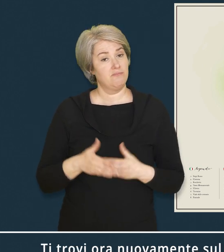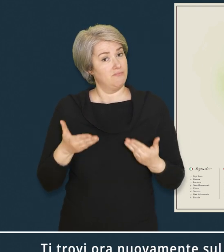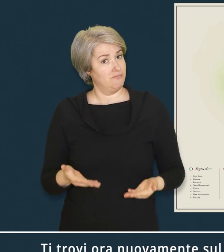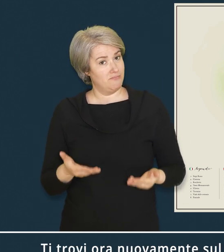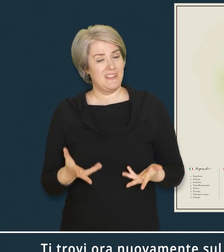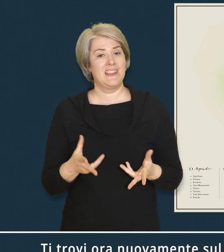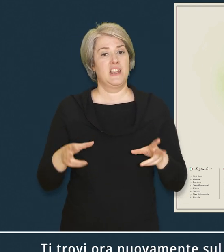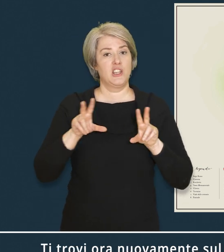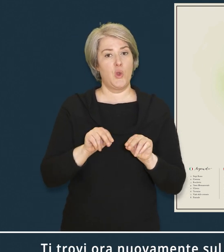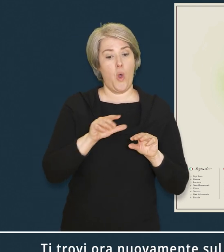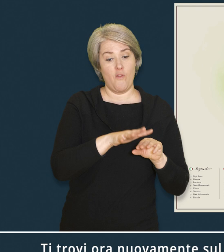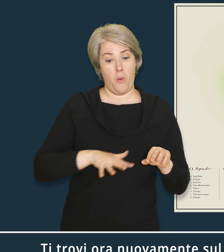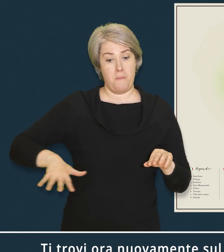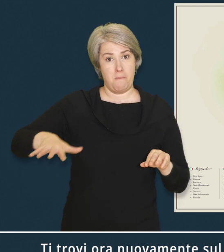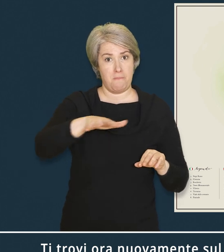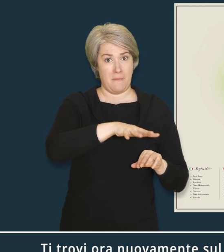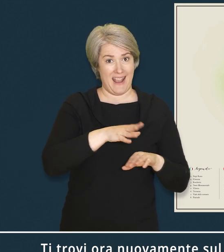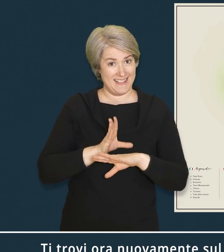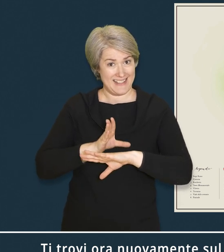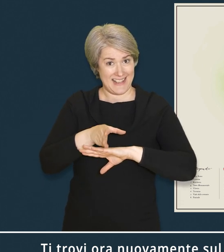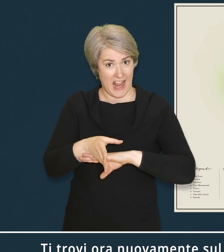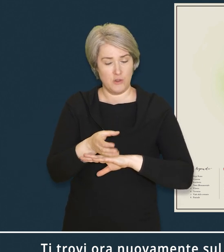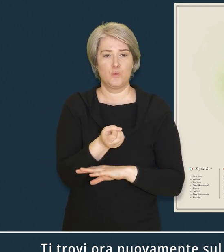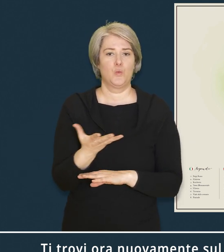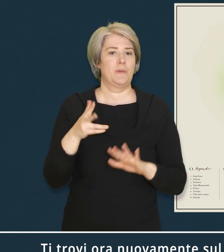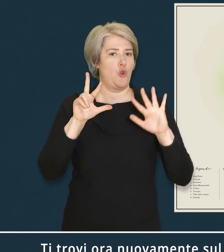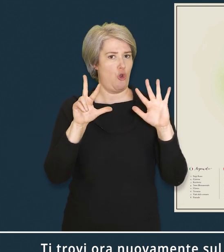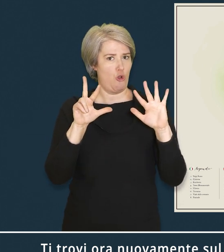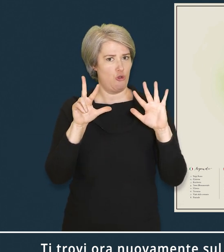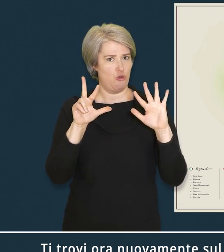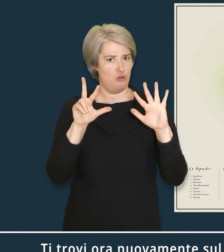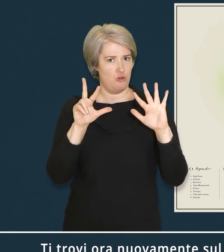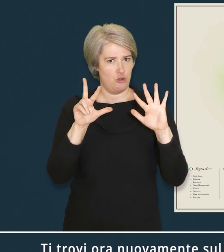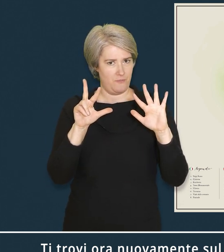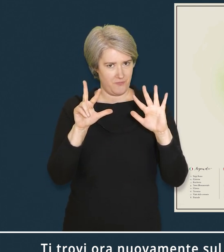Ti trovi ora nuovamente sul piazzale di ingresso, numero 8,